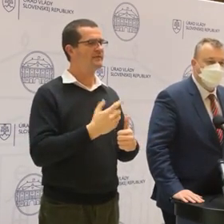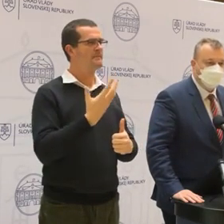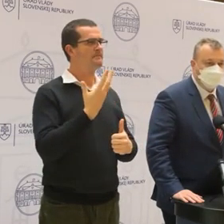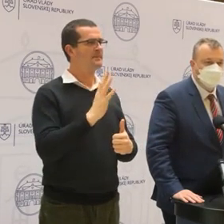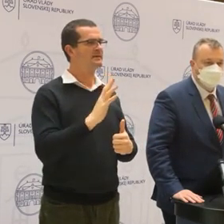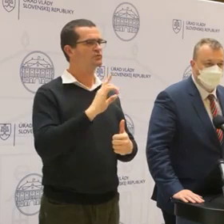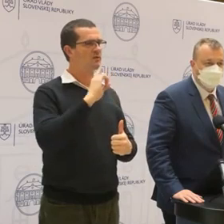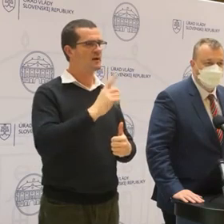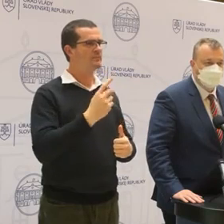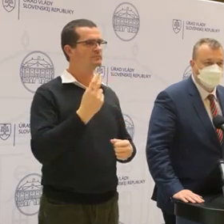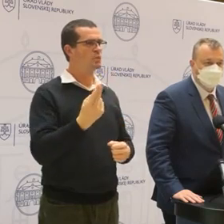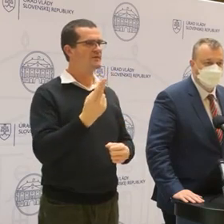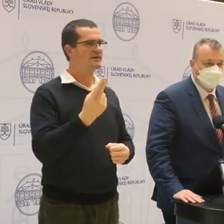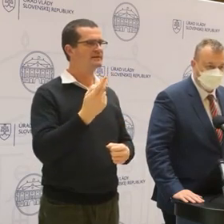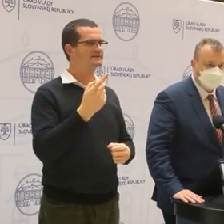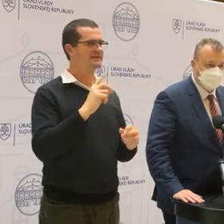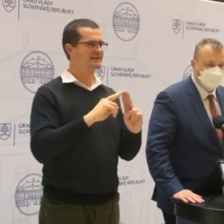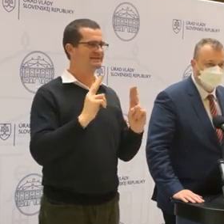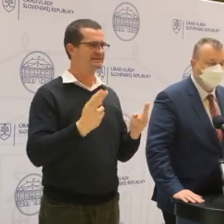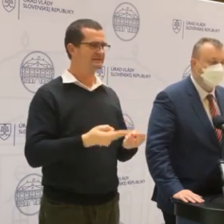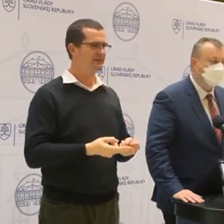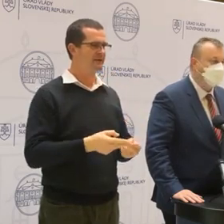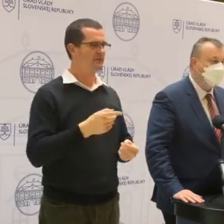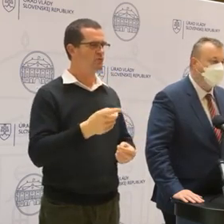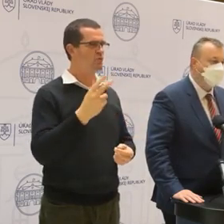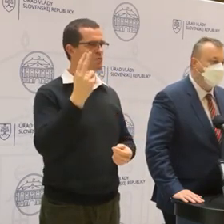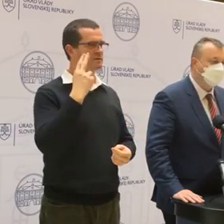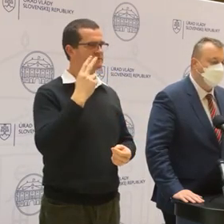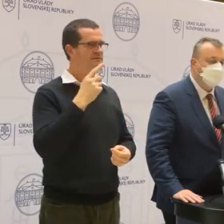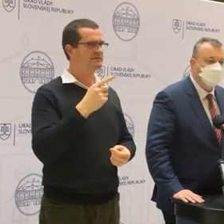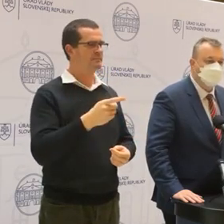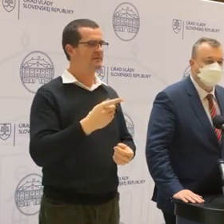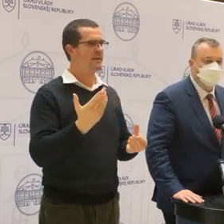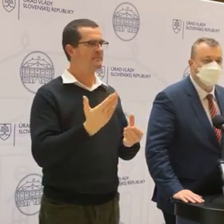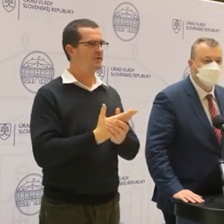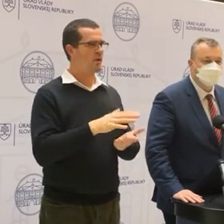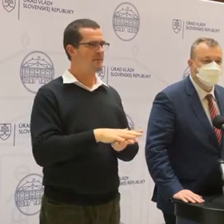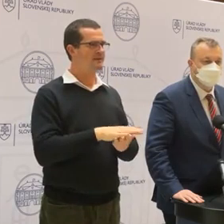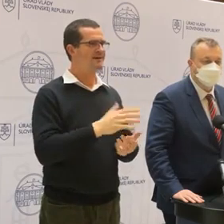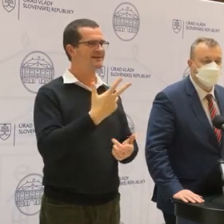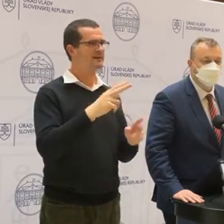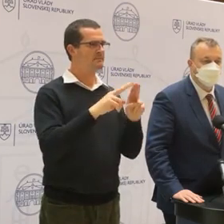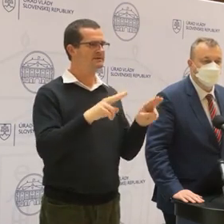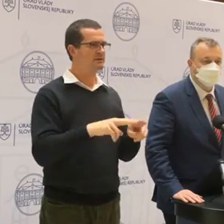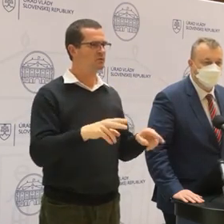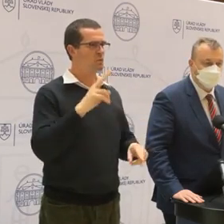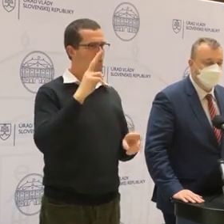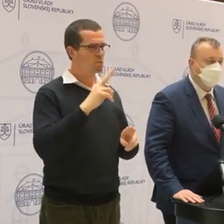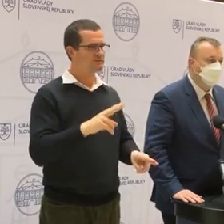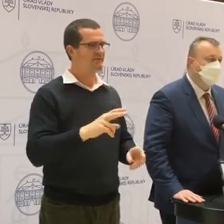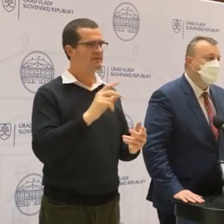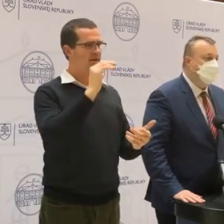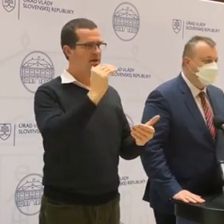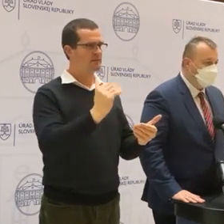500 najlepších univerzít na svete. To znamená, v prílohe materiálu sú tri medzinárodne uznávané